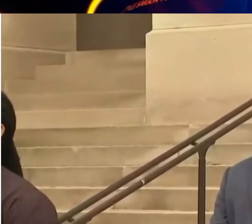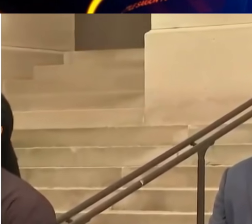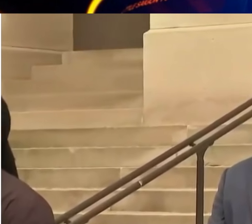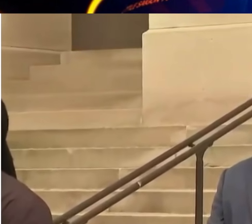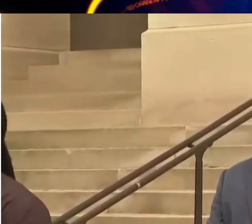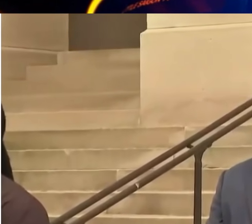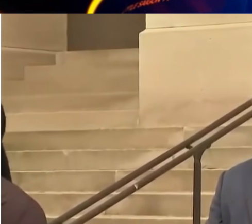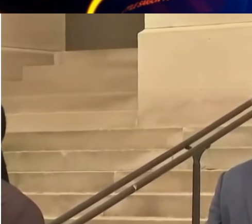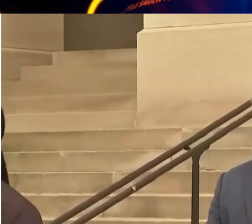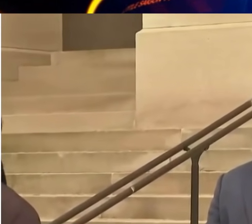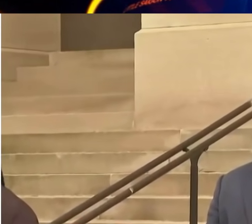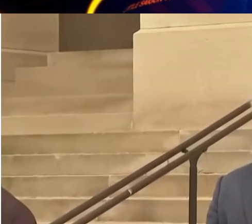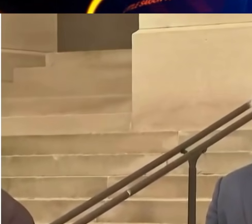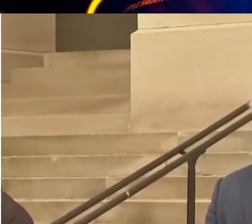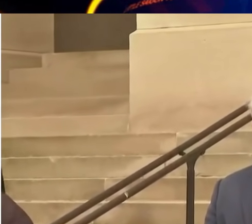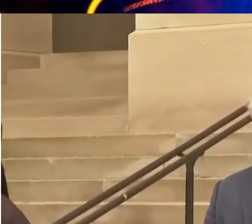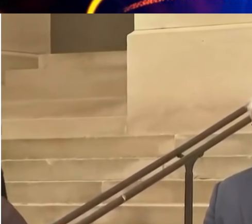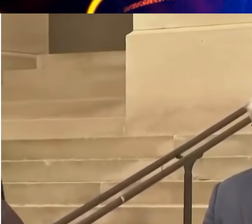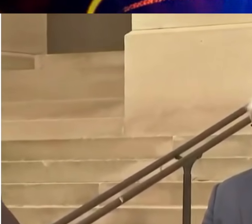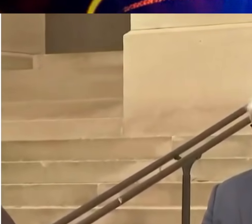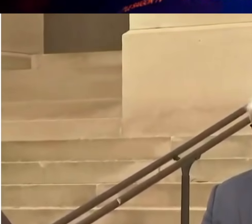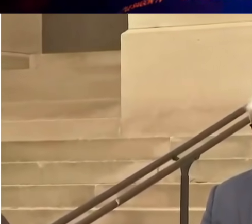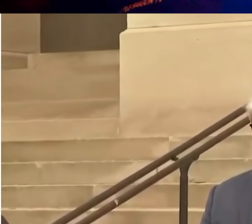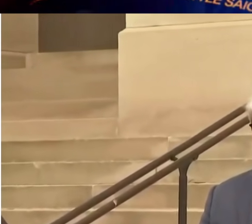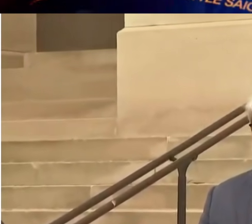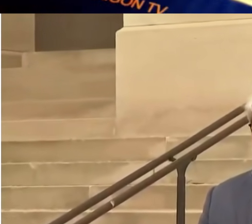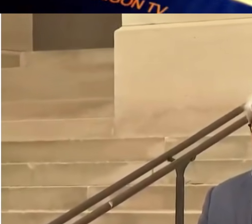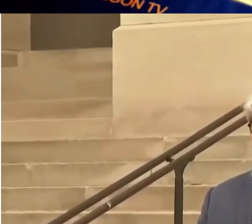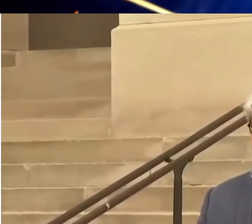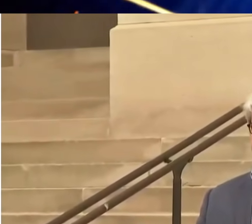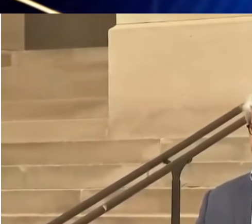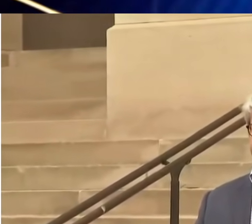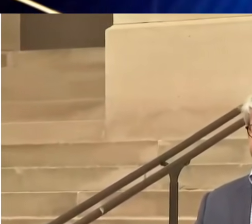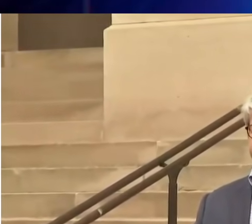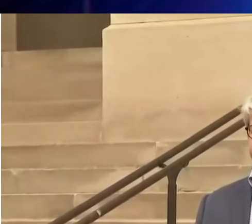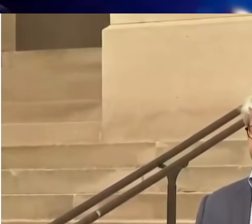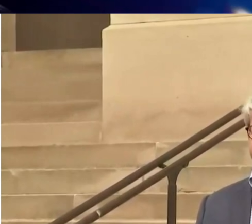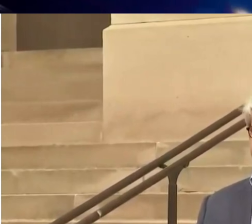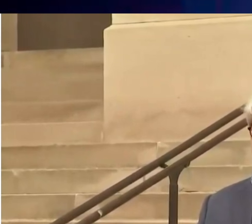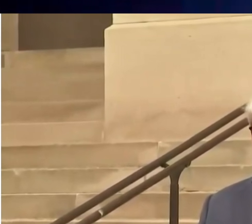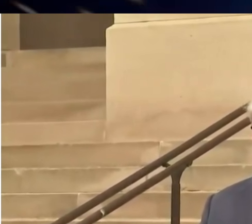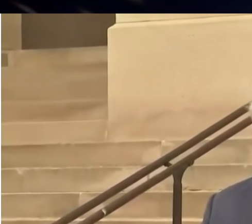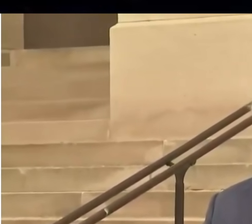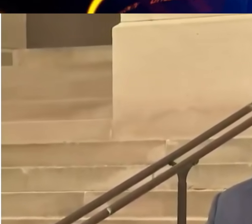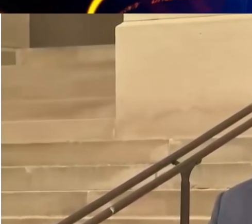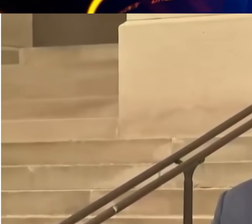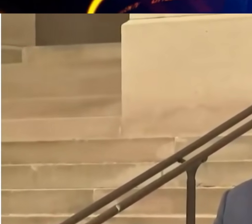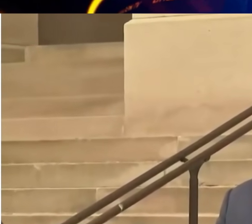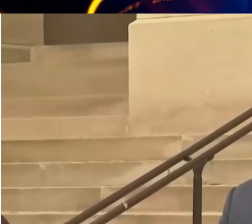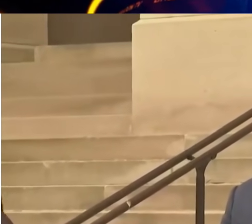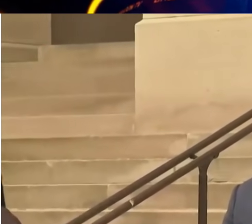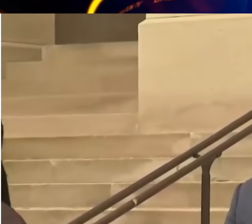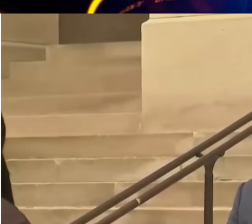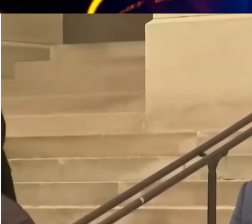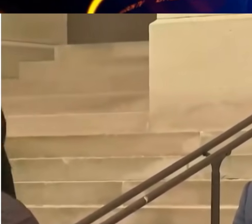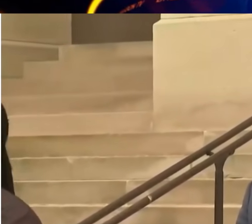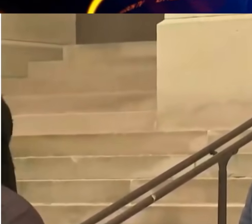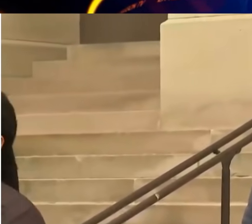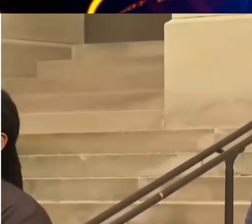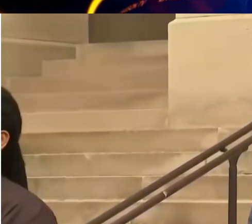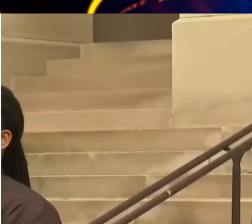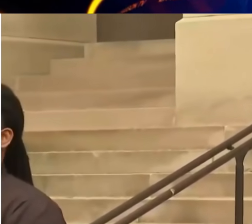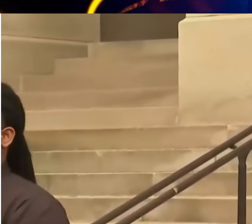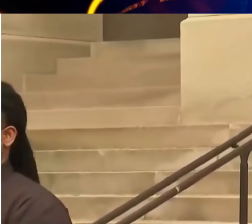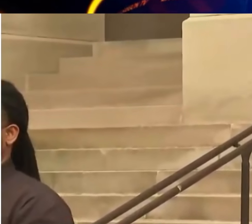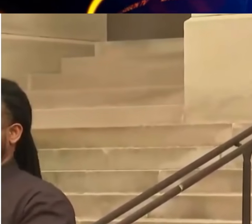lại. Và ông tuyên bố từng lá phiếu sẽ được đếm lại hết. Ông nói việc kiểm phiếu lại như thế này